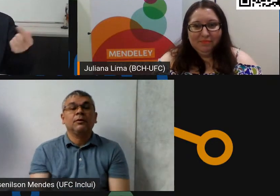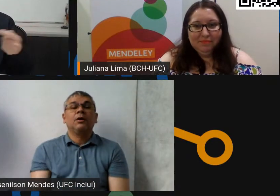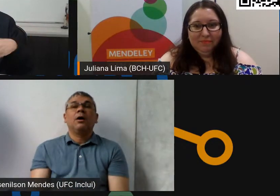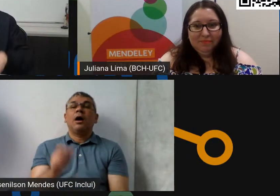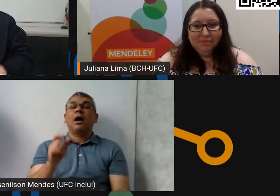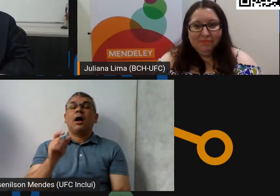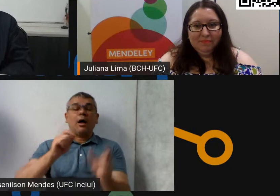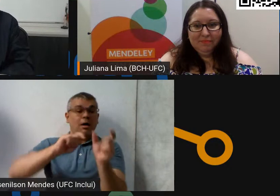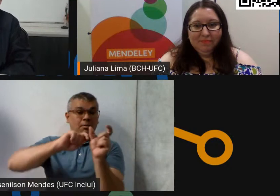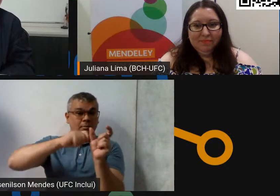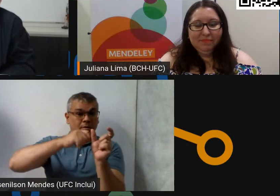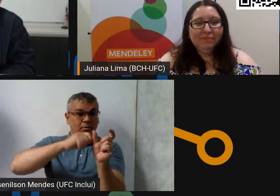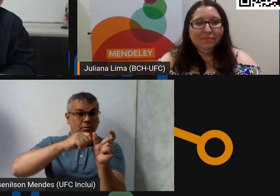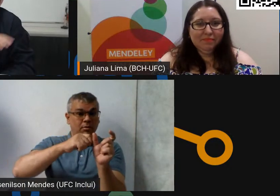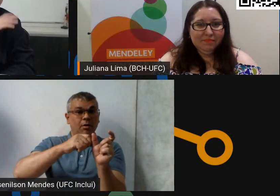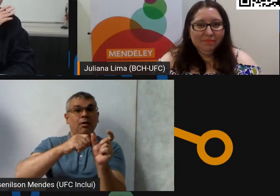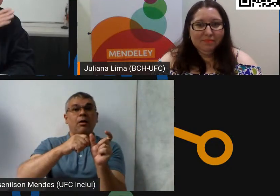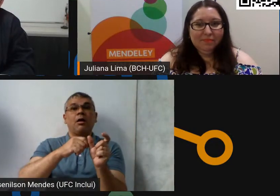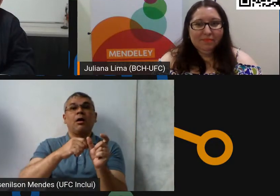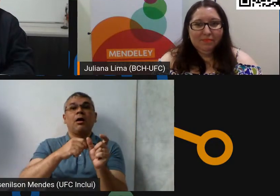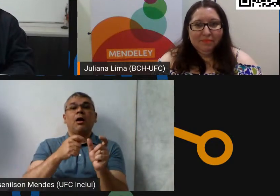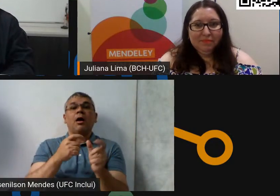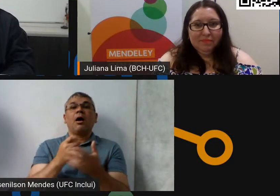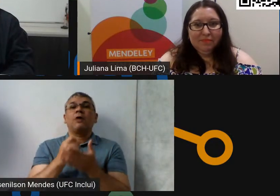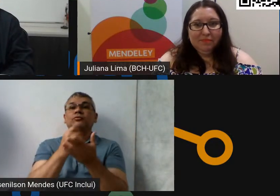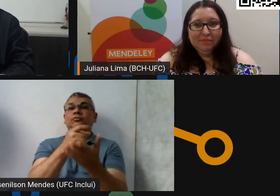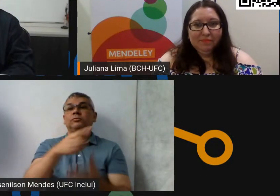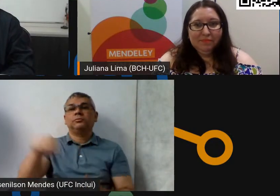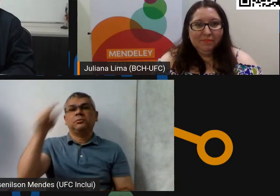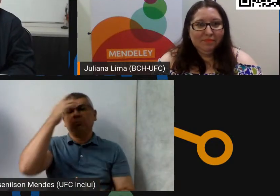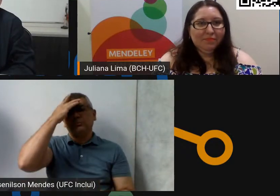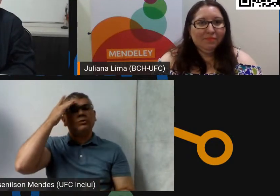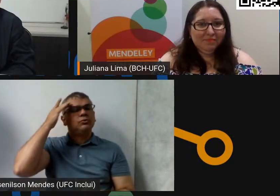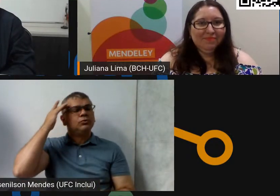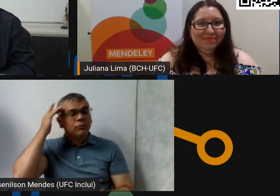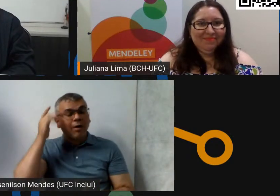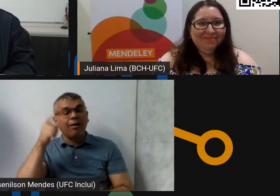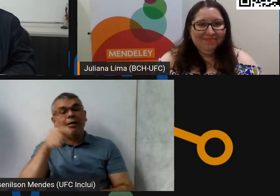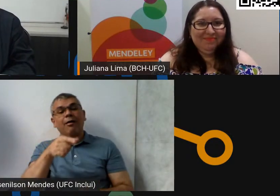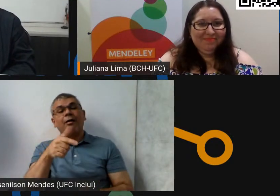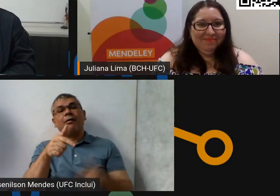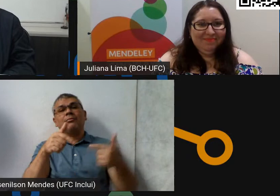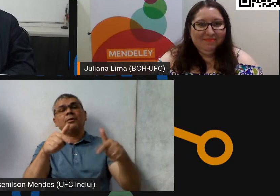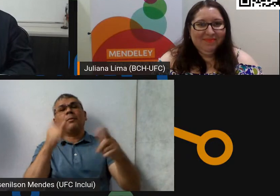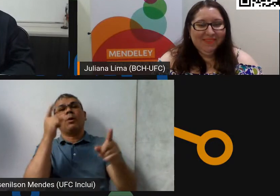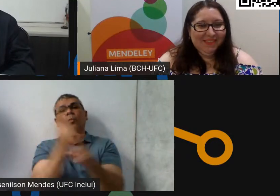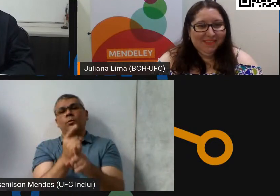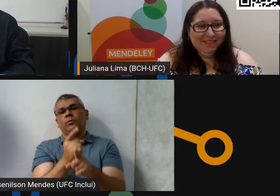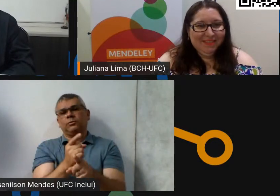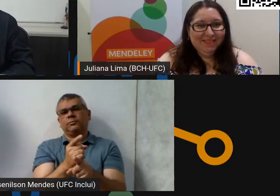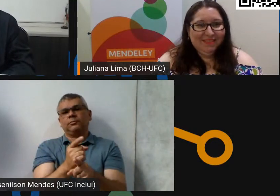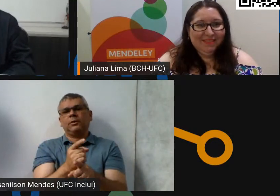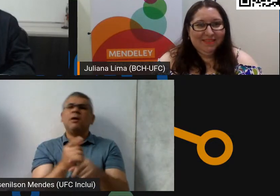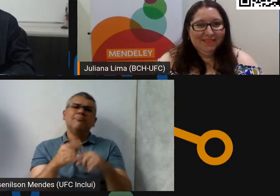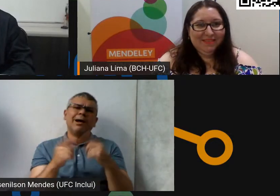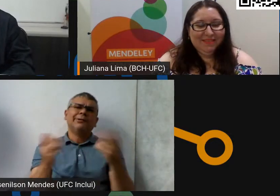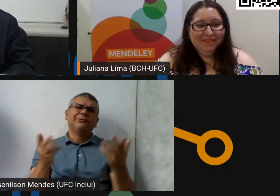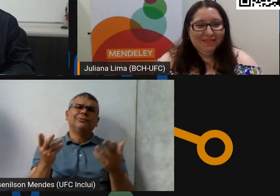peguem o seu trabalho. Embora hoje as buscas sejam praticamente no artigo inteiro, né? Mas tem que cuidar